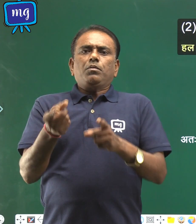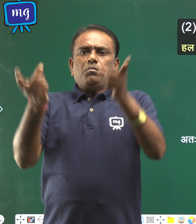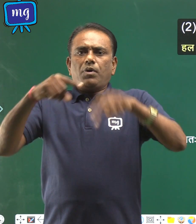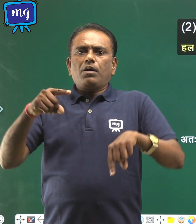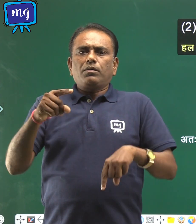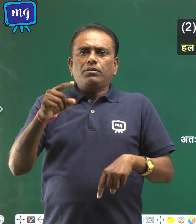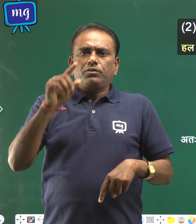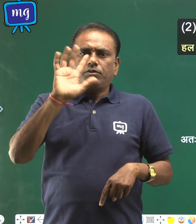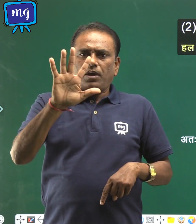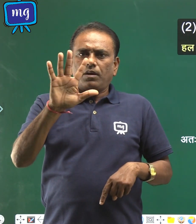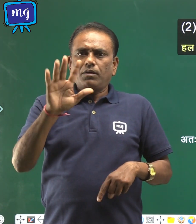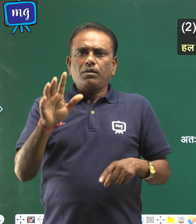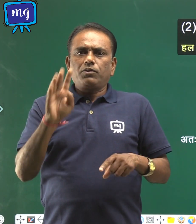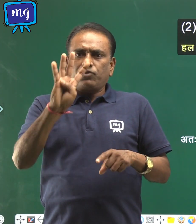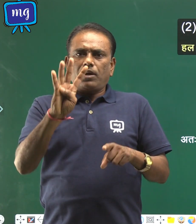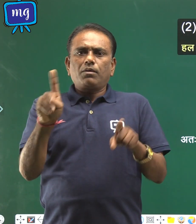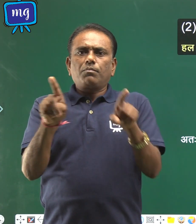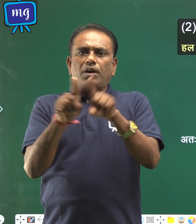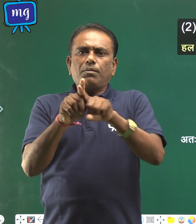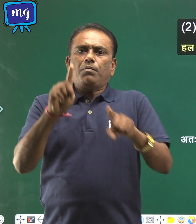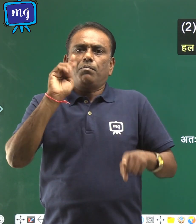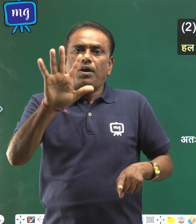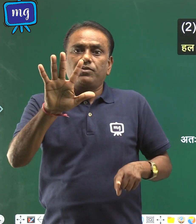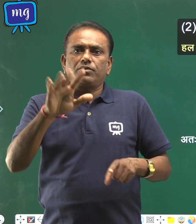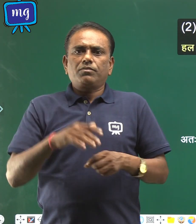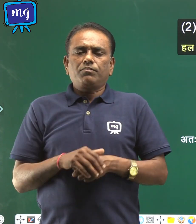बार जाएगा। हम ये देखेंगे